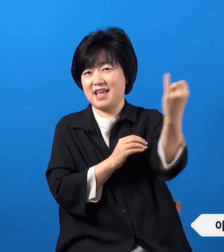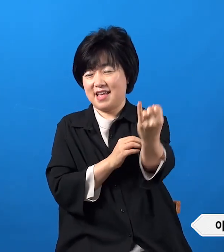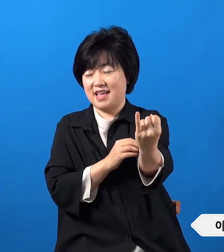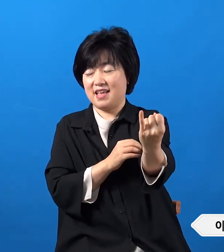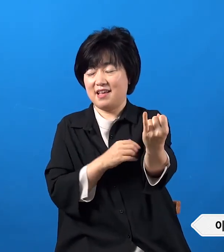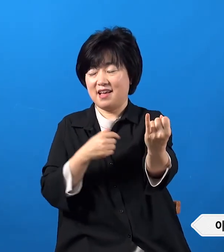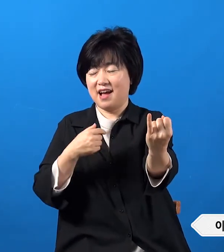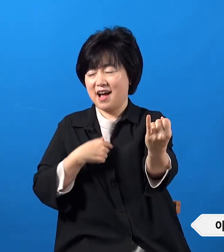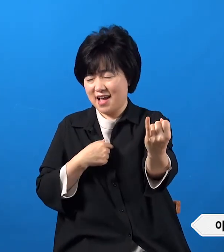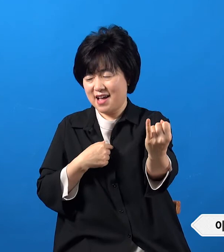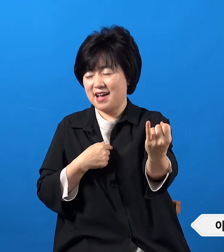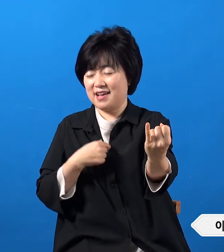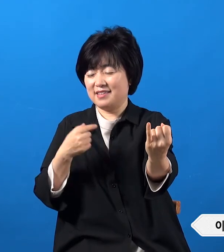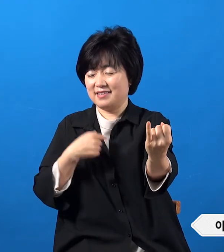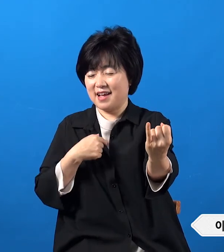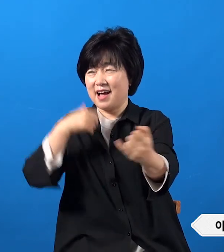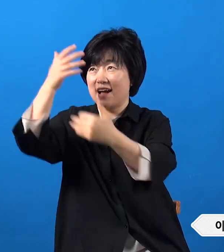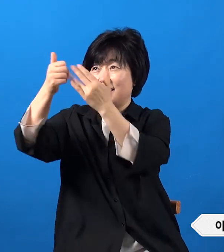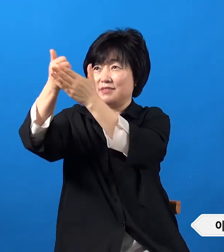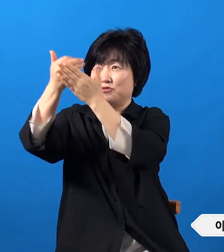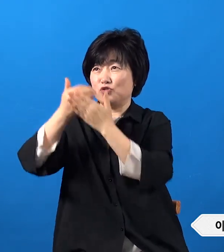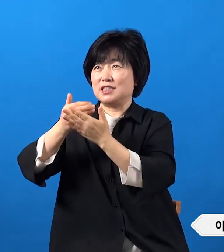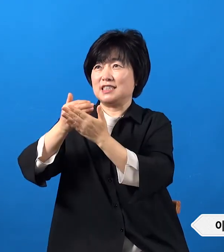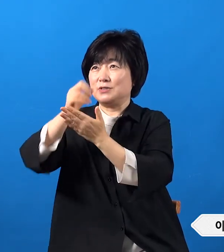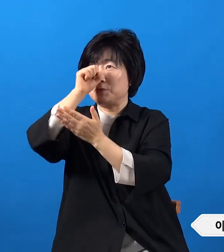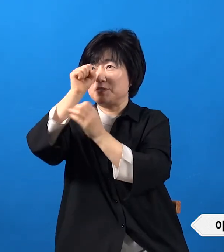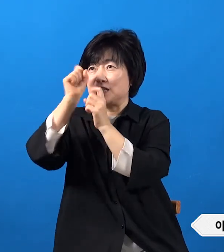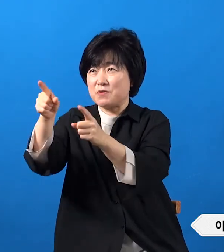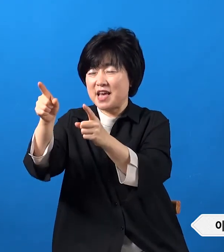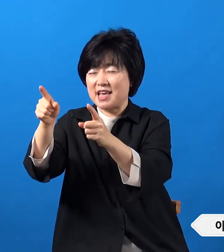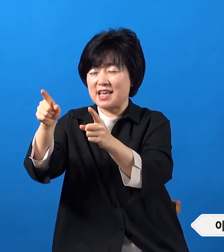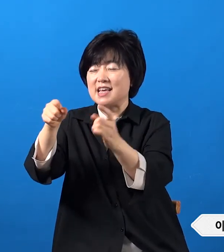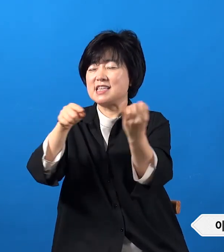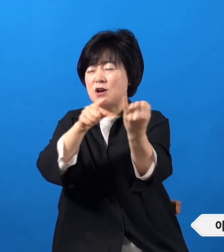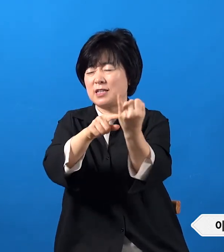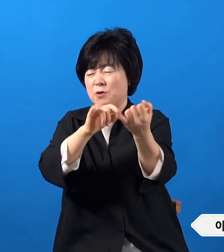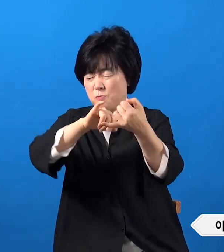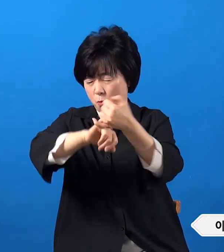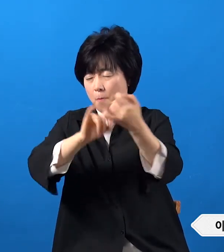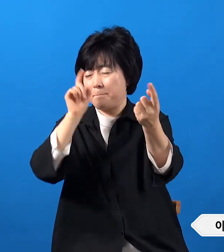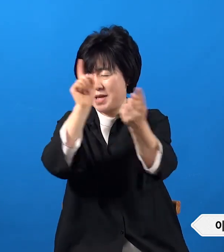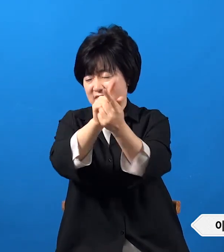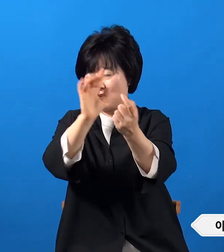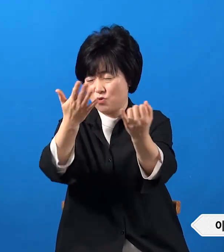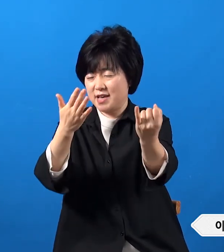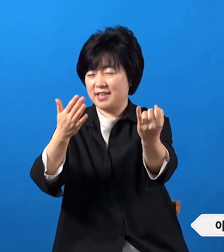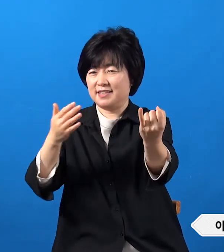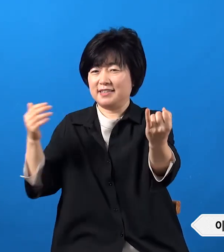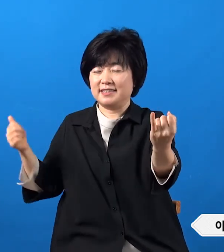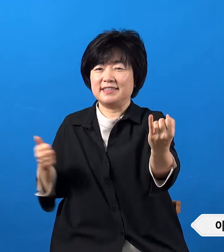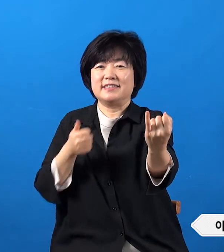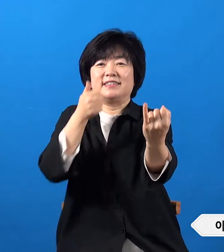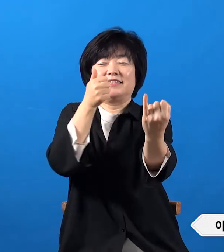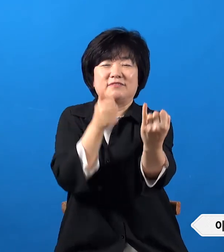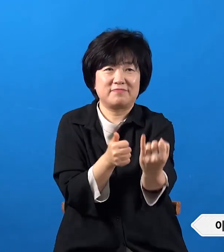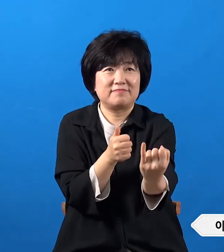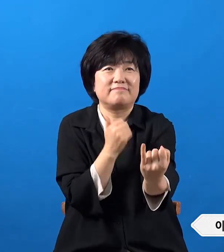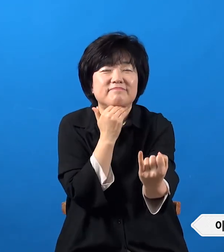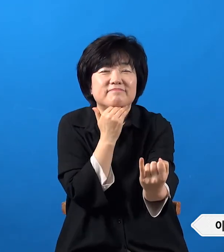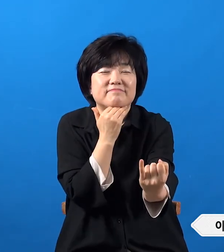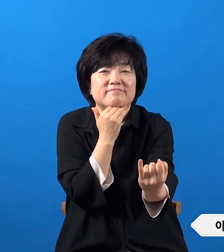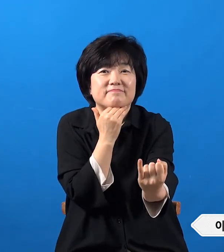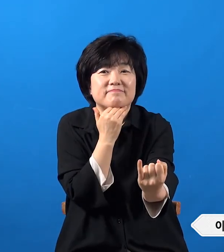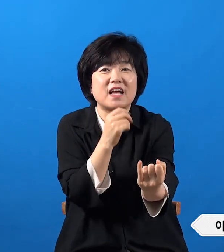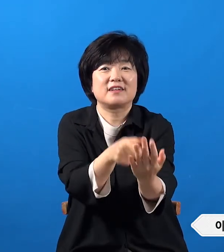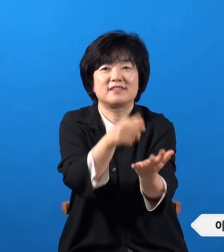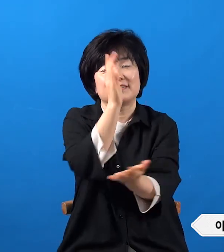난 이 여인을 만나야 해. 드디어 거기에 왔어요. 이 여인의 스피치가 간증이 끝나고